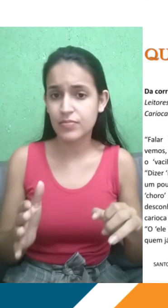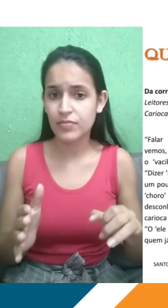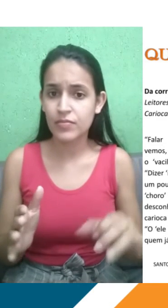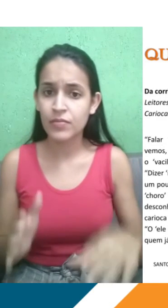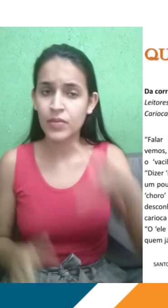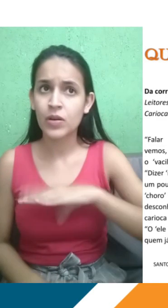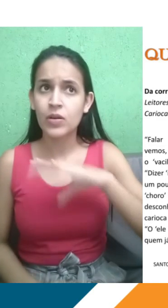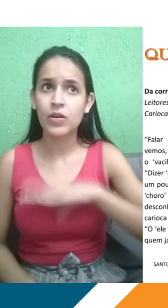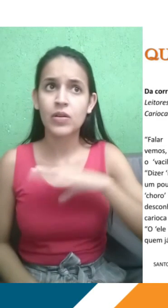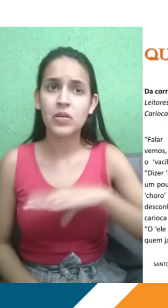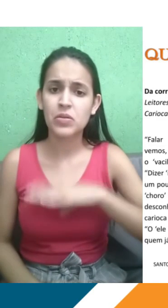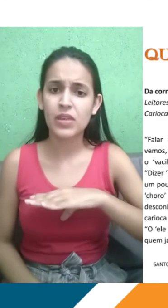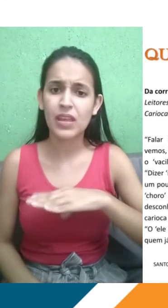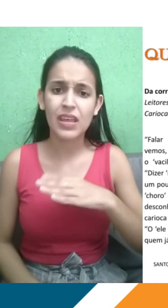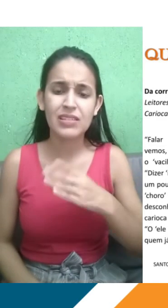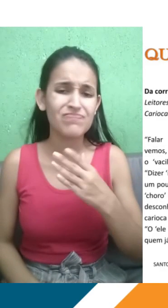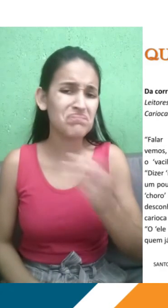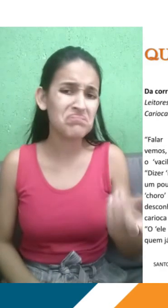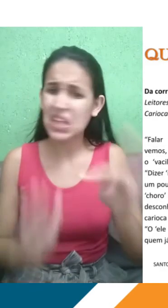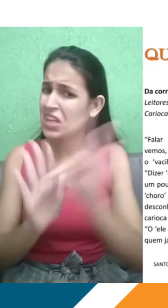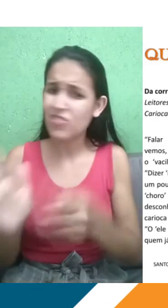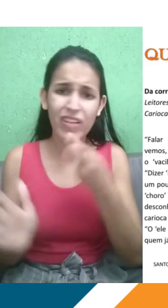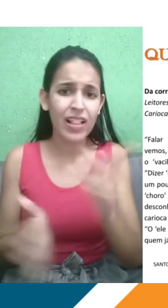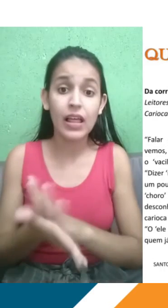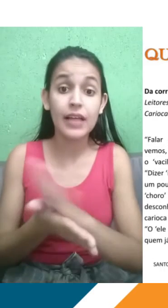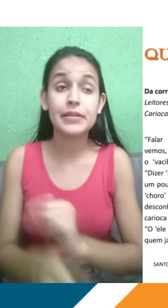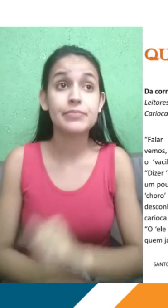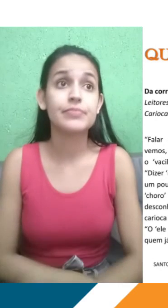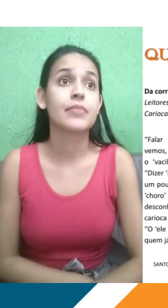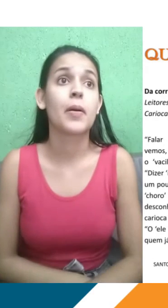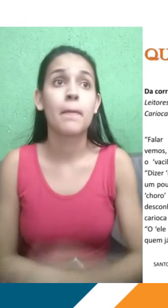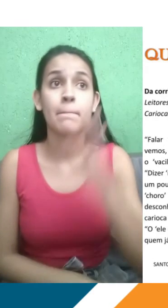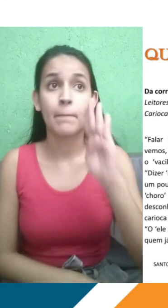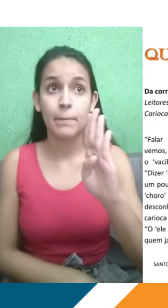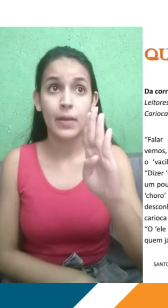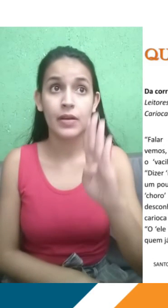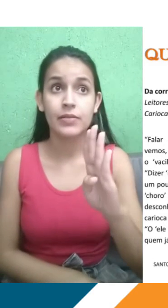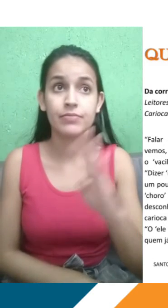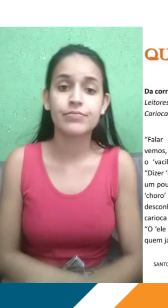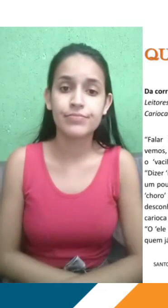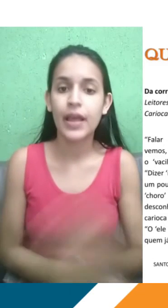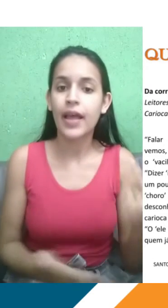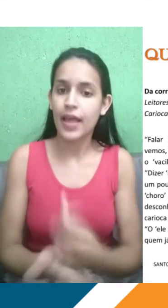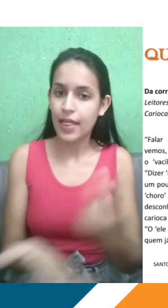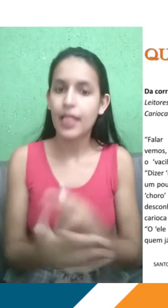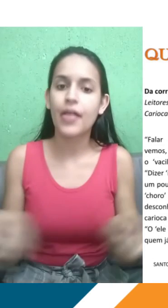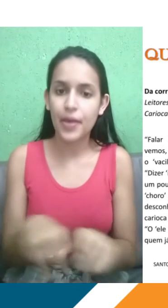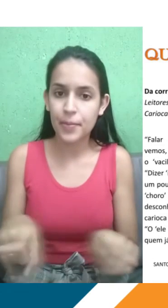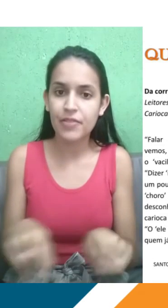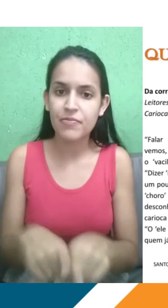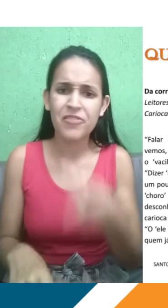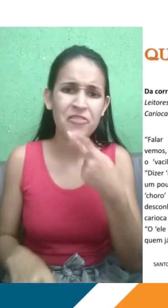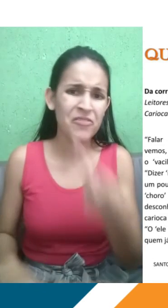conceito de variação linguística. As alternativas C e E são incorretas, porque mencionam tipos diferentes de